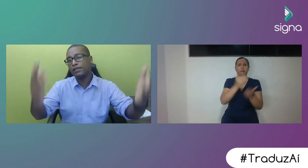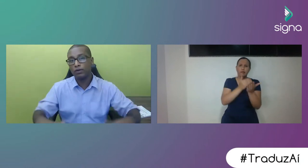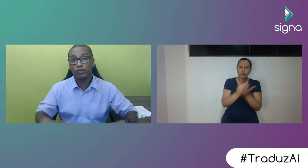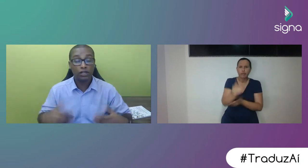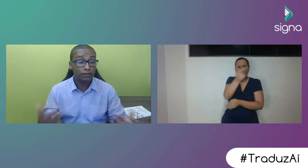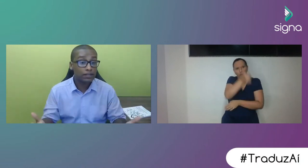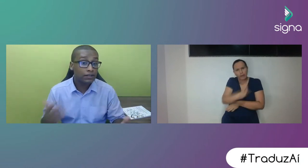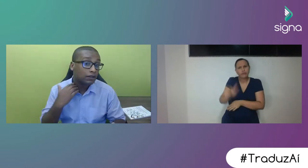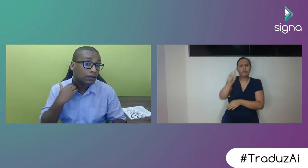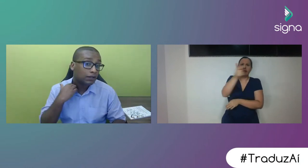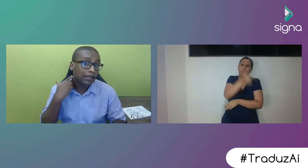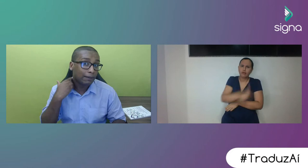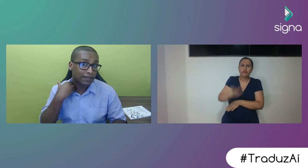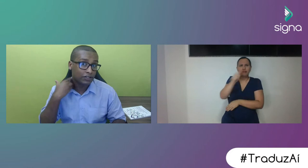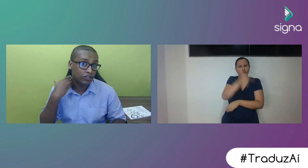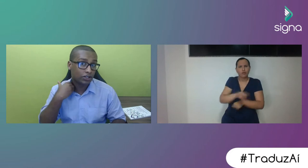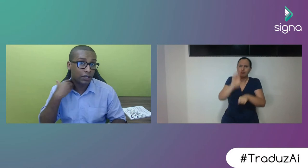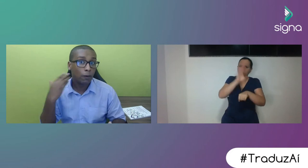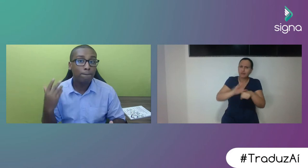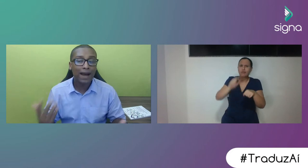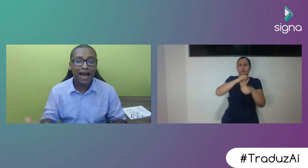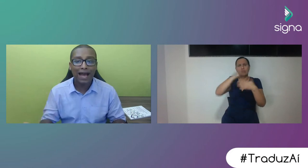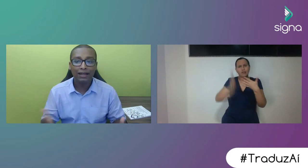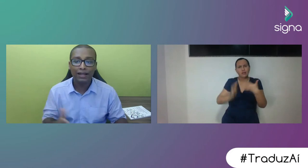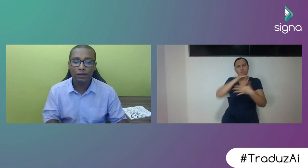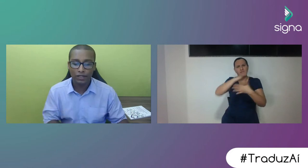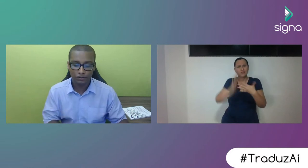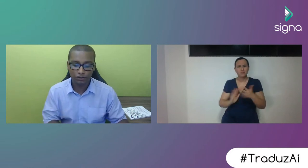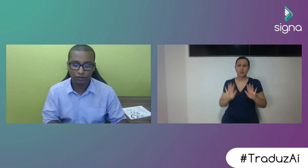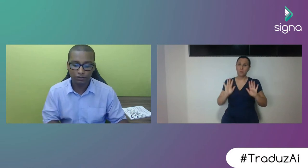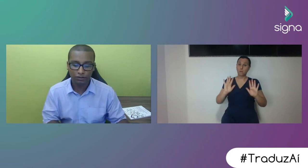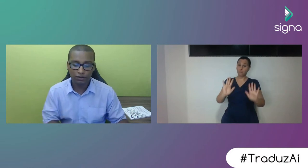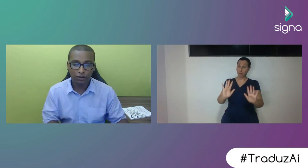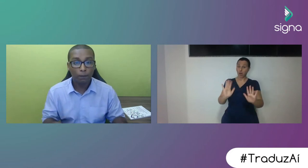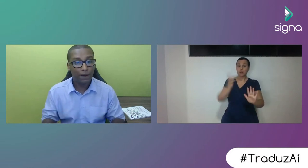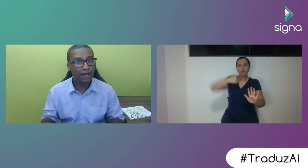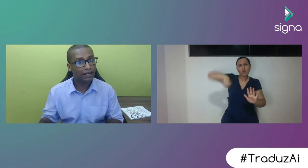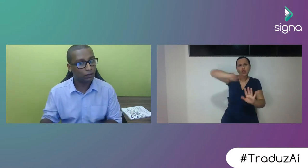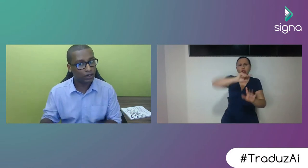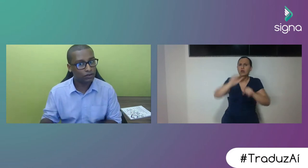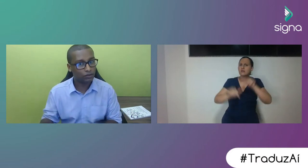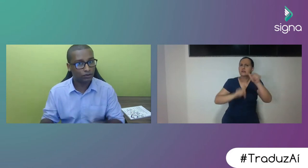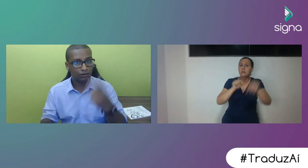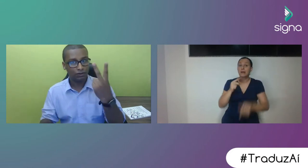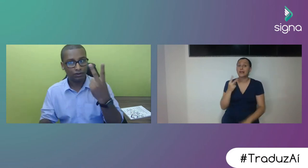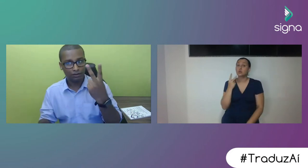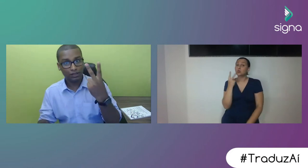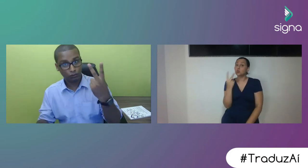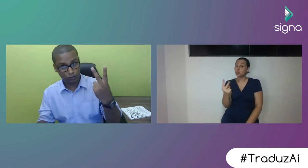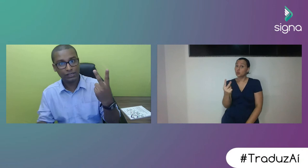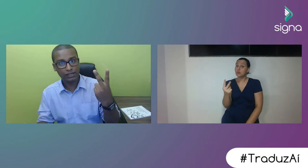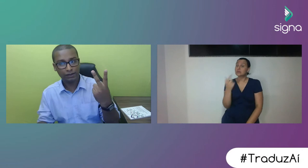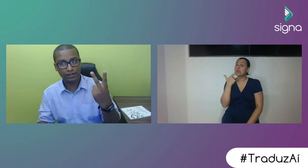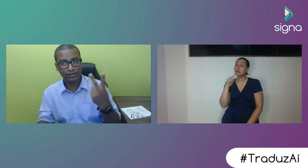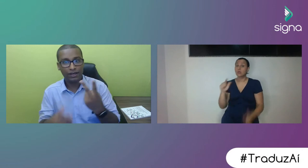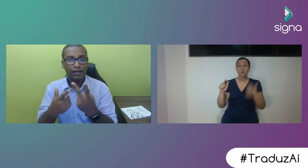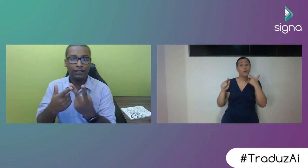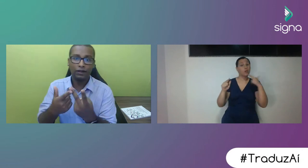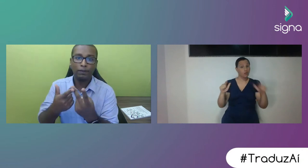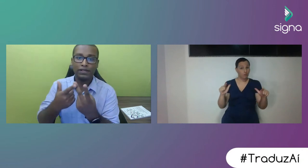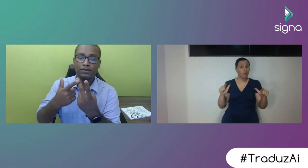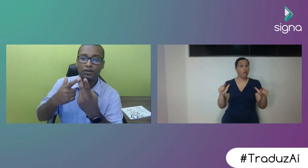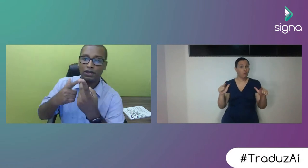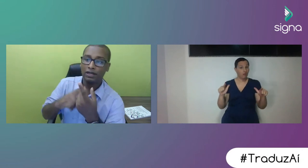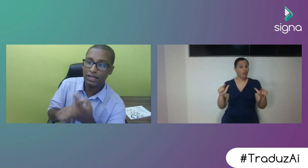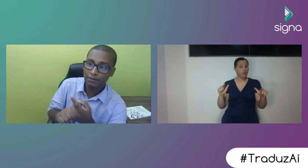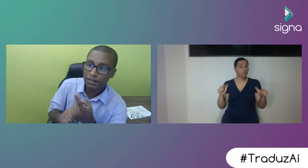curso de Libras e curso de Libras. Tá, mas a gente tem um par linguístico. O par linguístico são duas línguas.